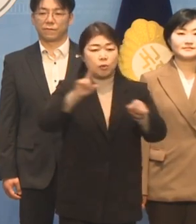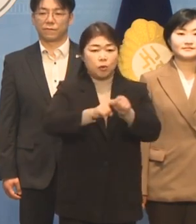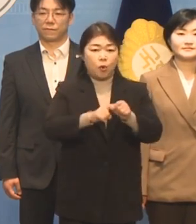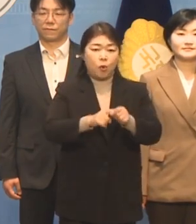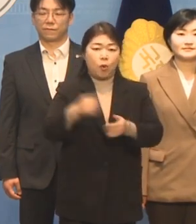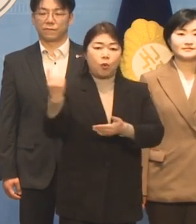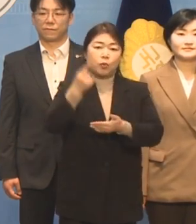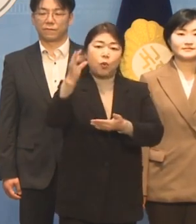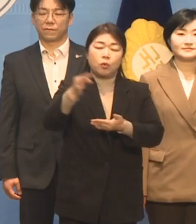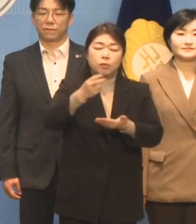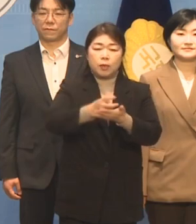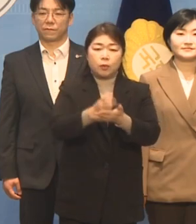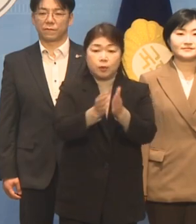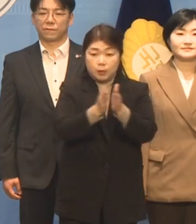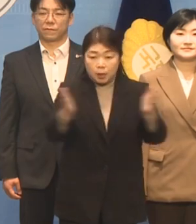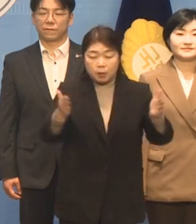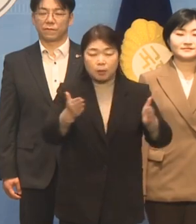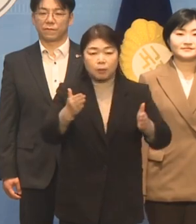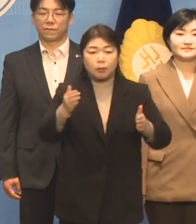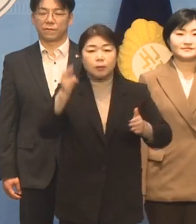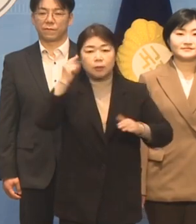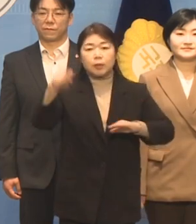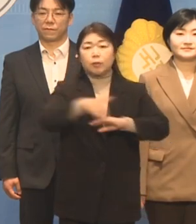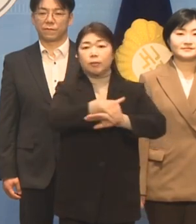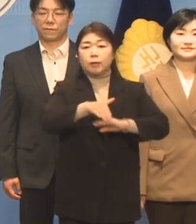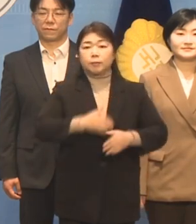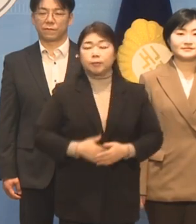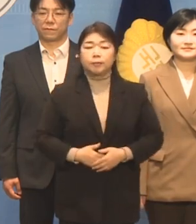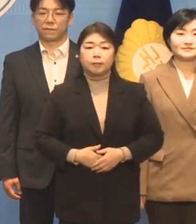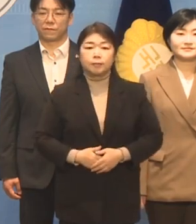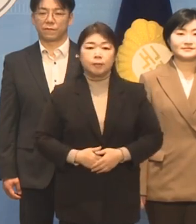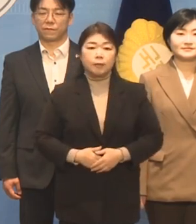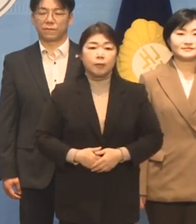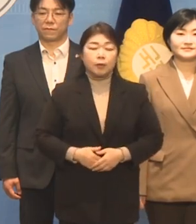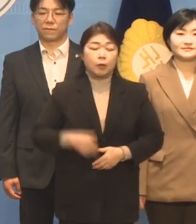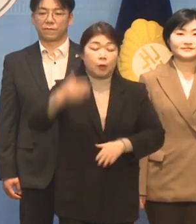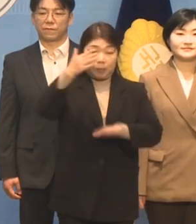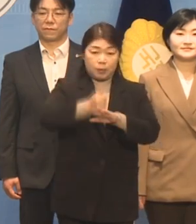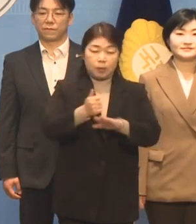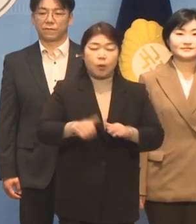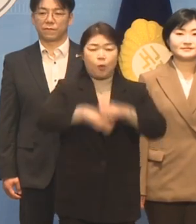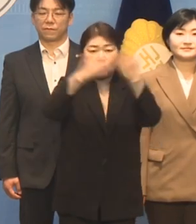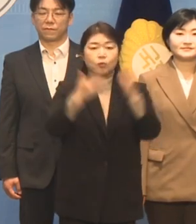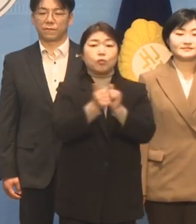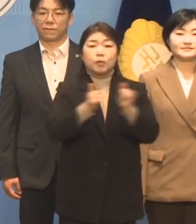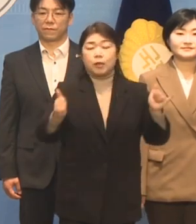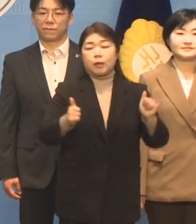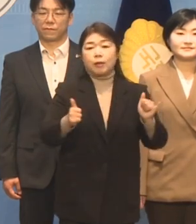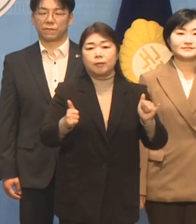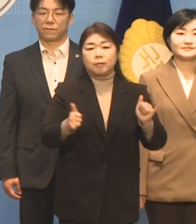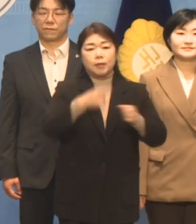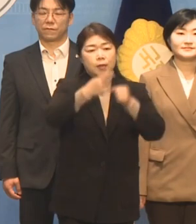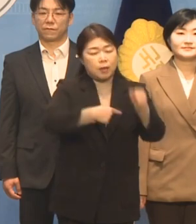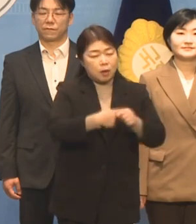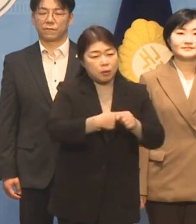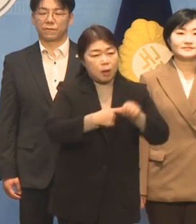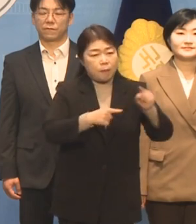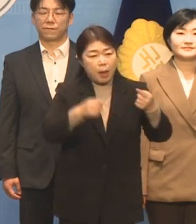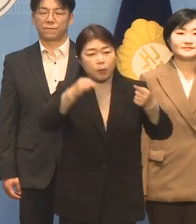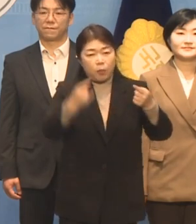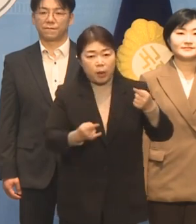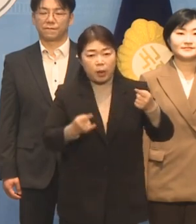요금제도 도입하겠습니다. 마지막으로 전 국민에게 모두의 티켓 곧 연간 100회